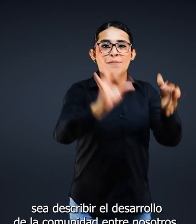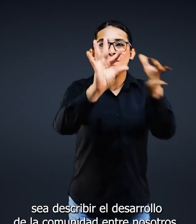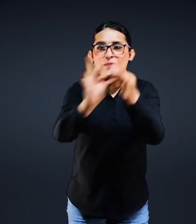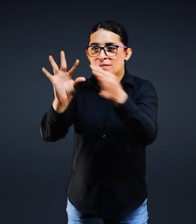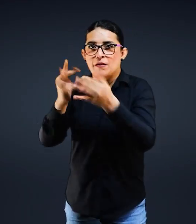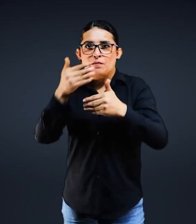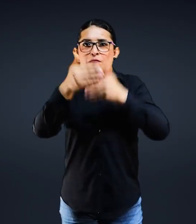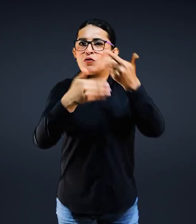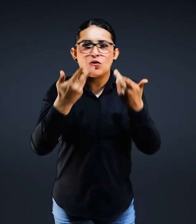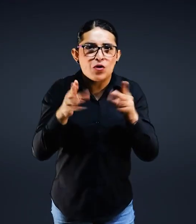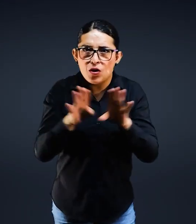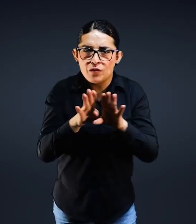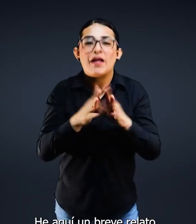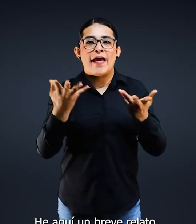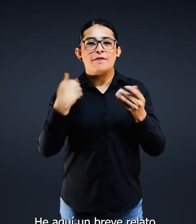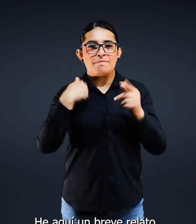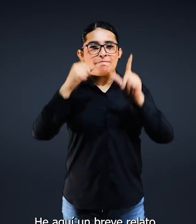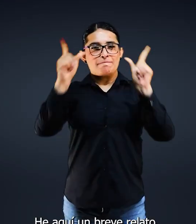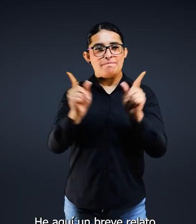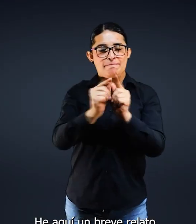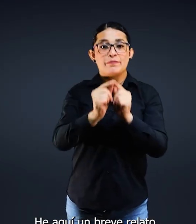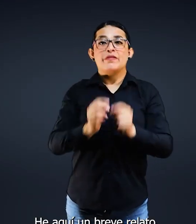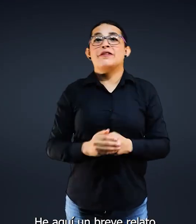nosotros. He aquí un breve relato.